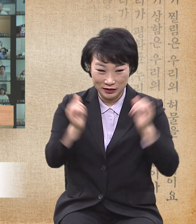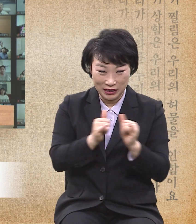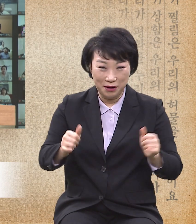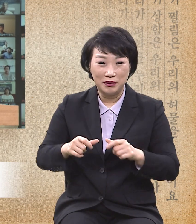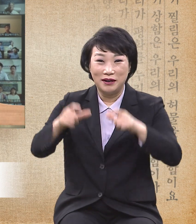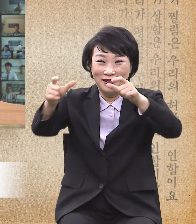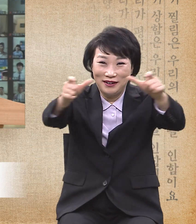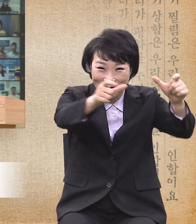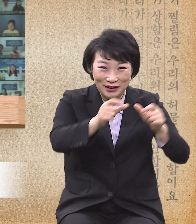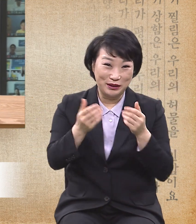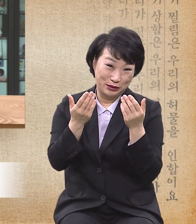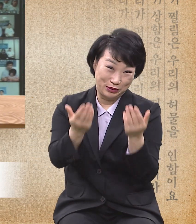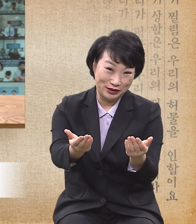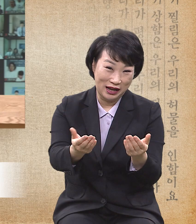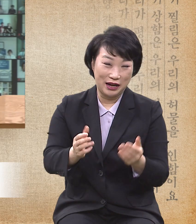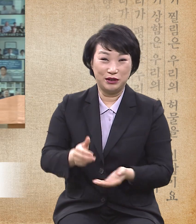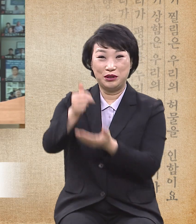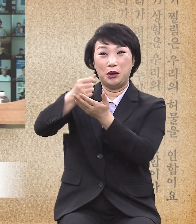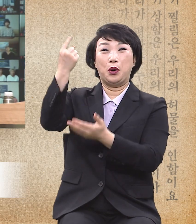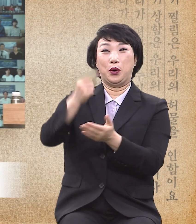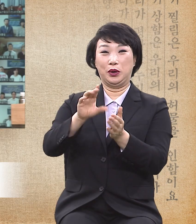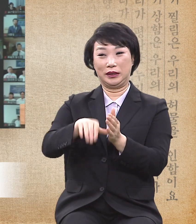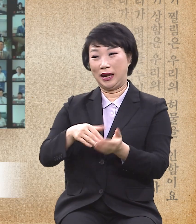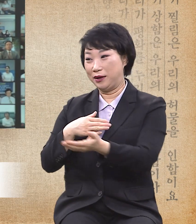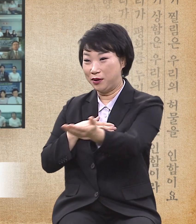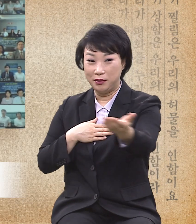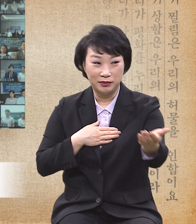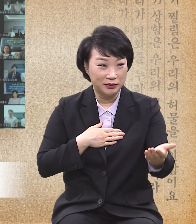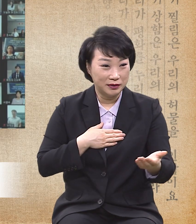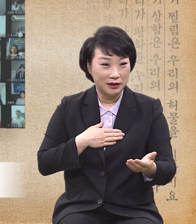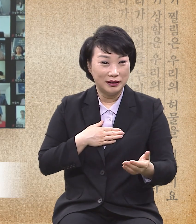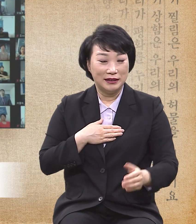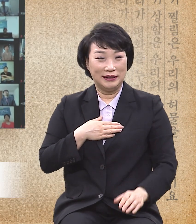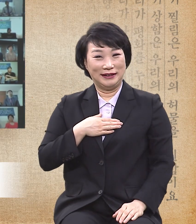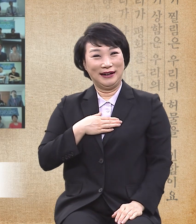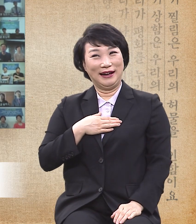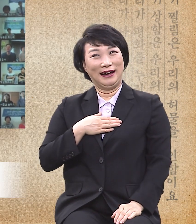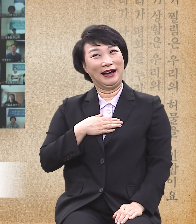아니라 주님이 나타나실 때 우리가 무슨